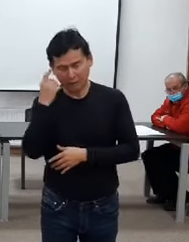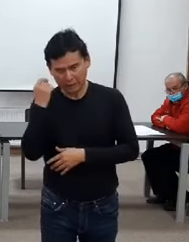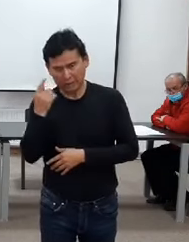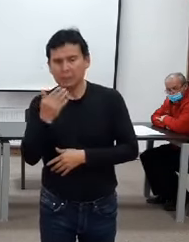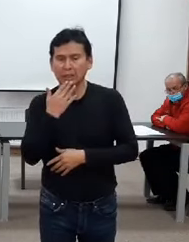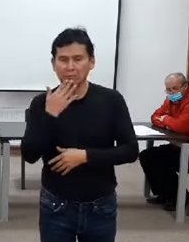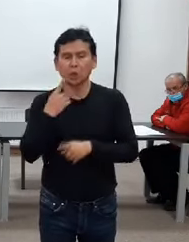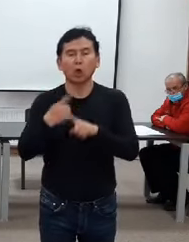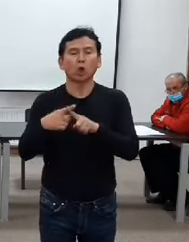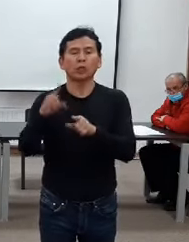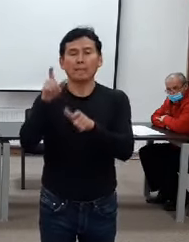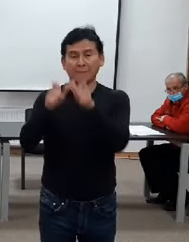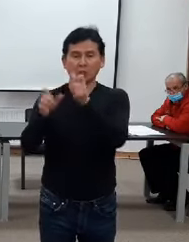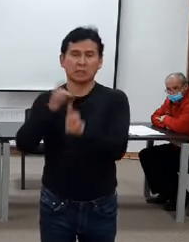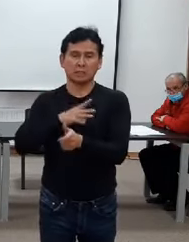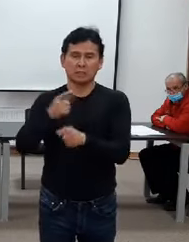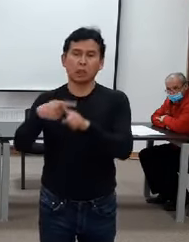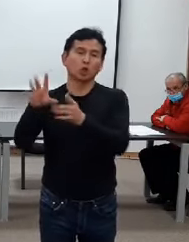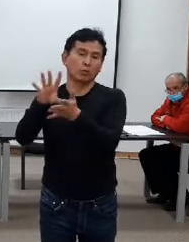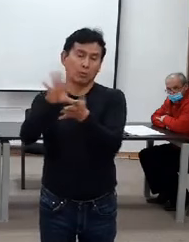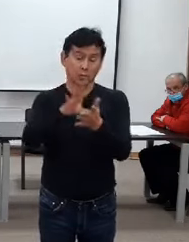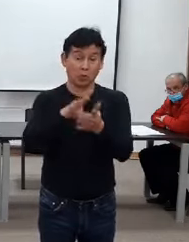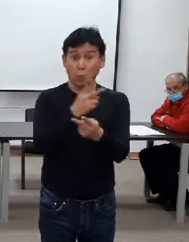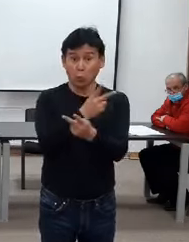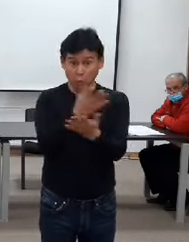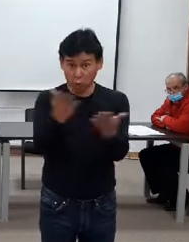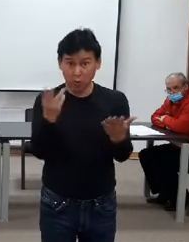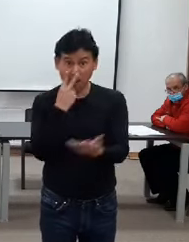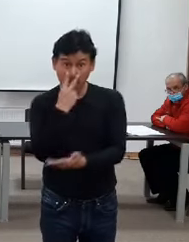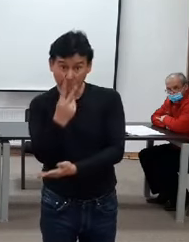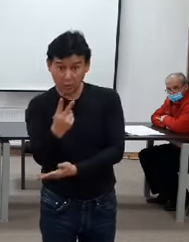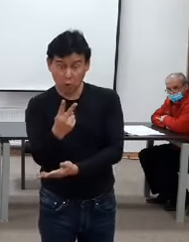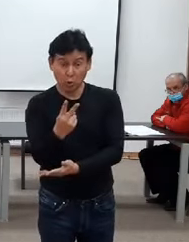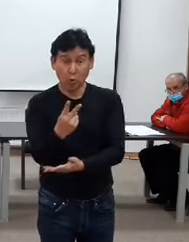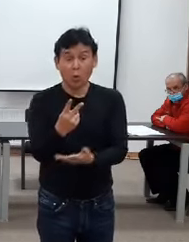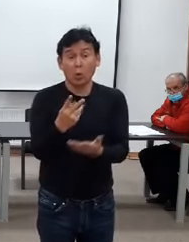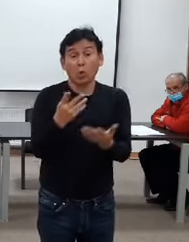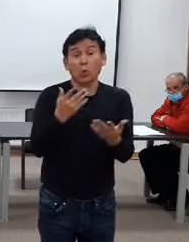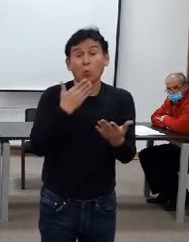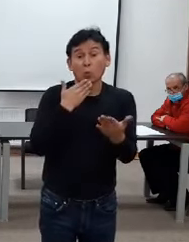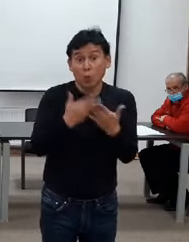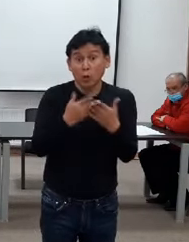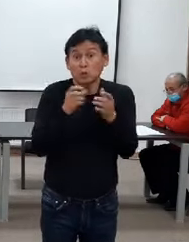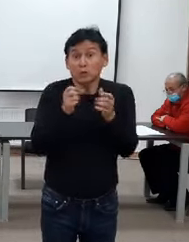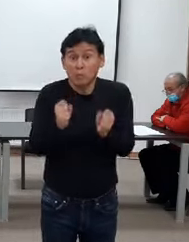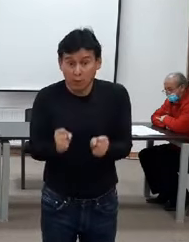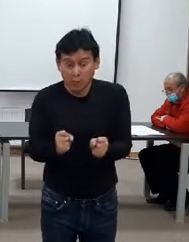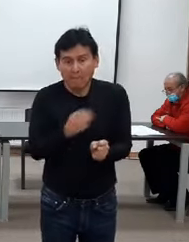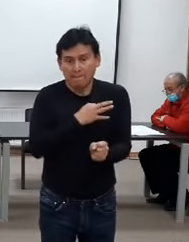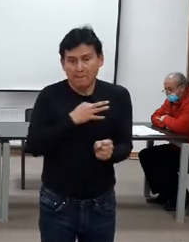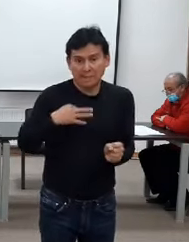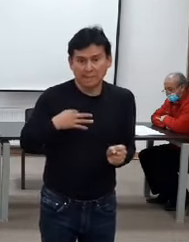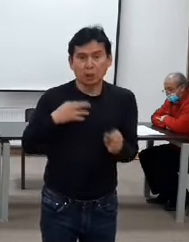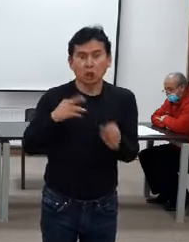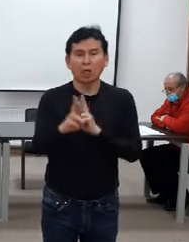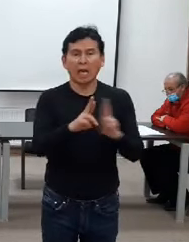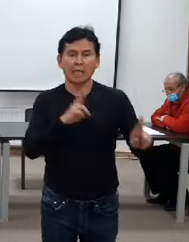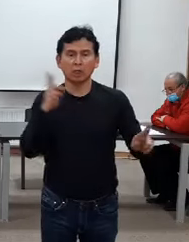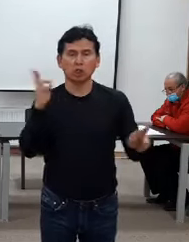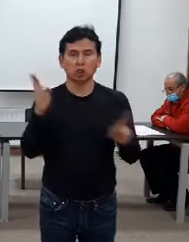para los chilenos que están en otros lugares. Y ustedes han visto que en la medida de que ha ido siendo posible, el Ministerio de Relaciones Exteriores ha